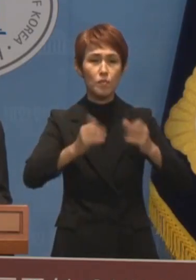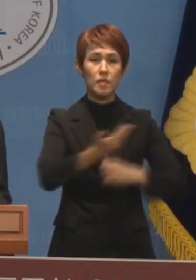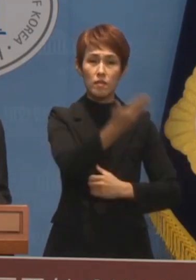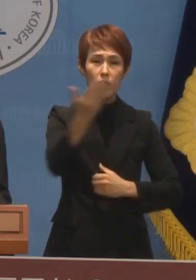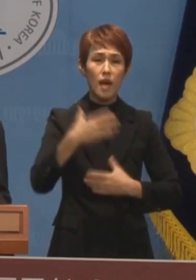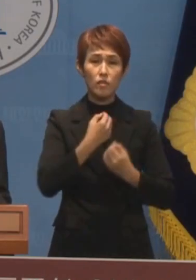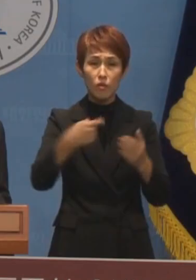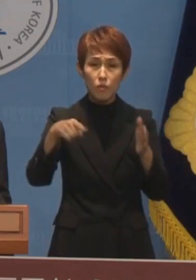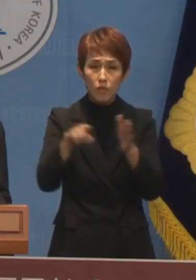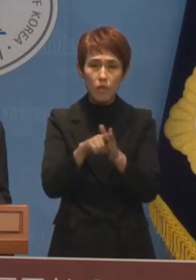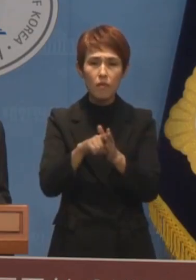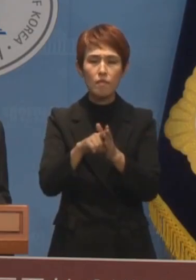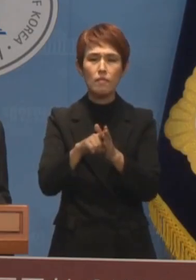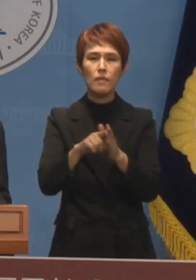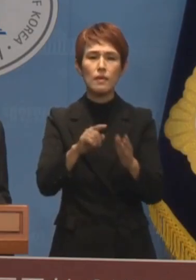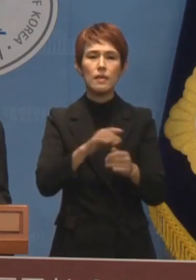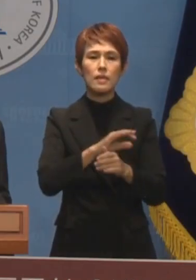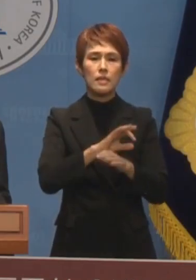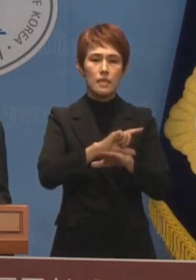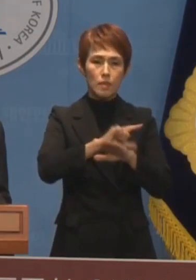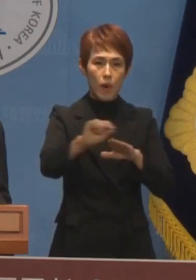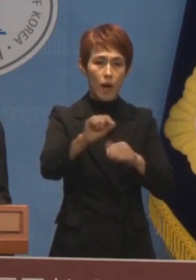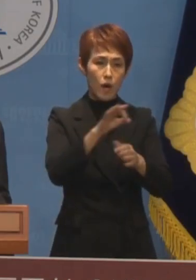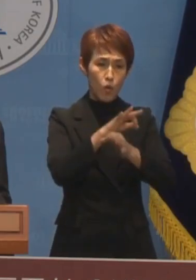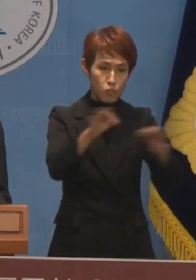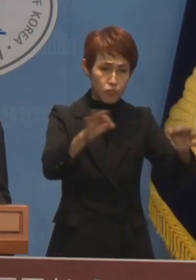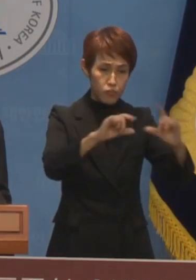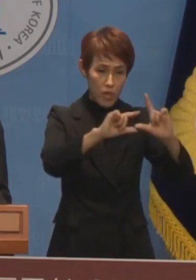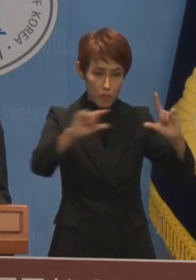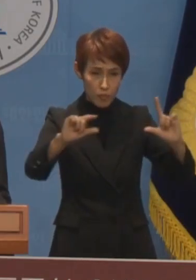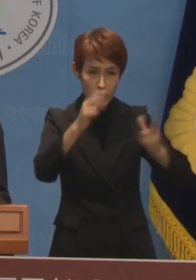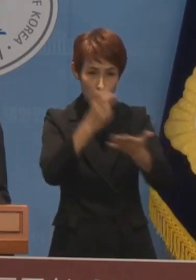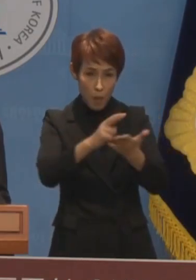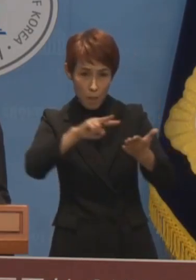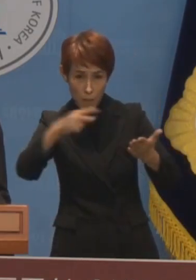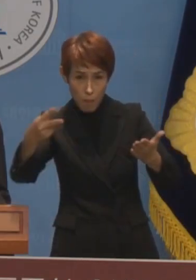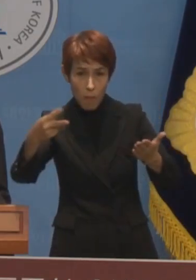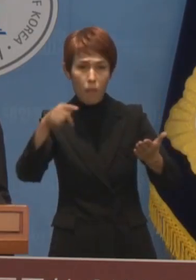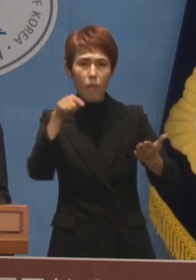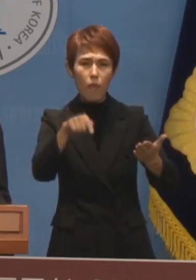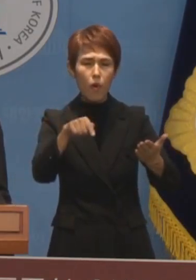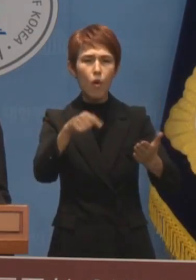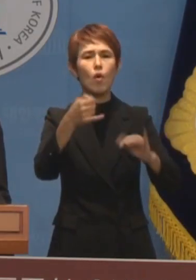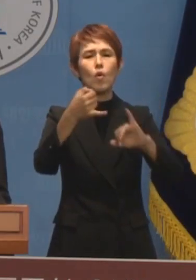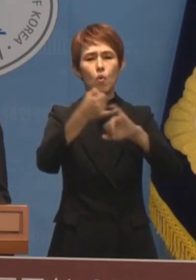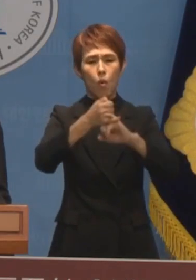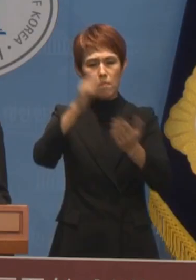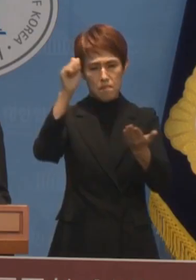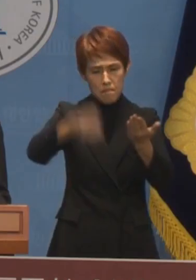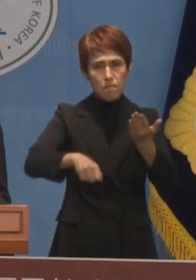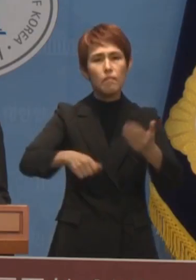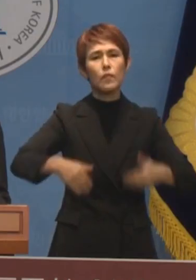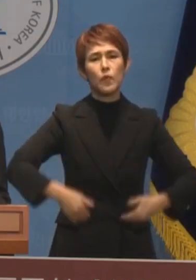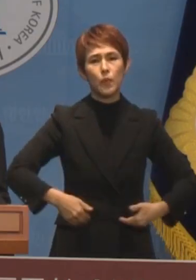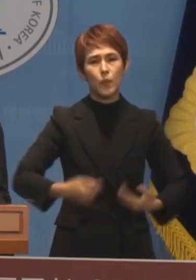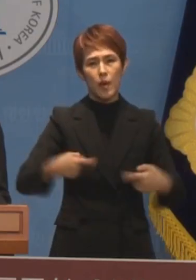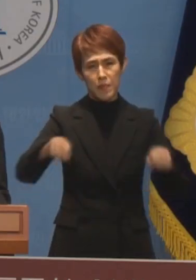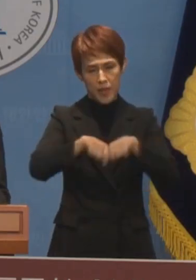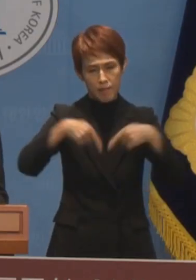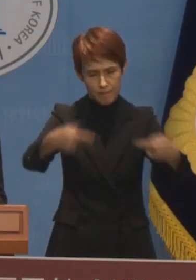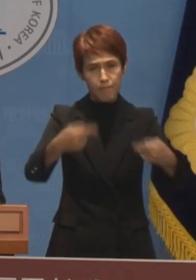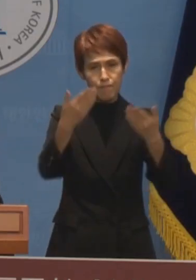발의된 지방교부세법 일부 개정 법률안이 반드시 통과될 수 있도록